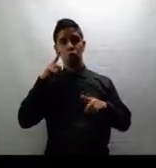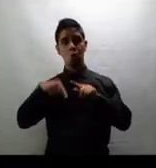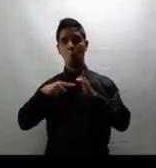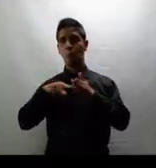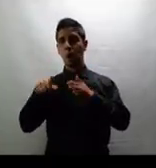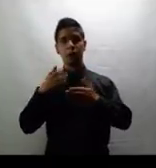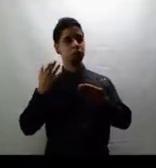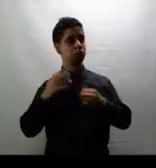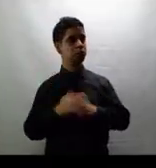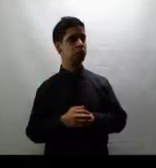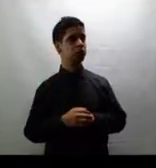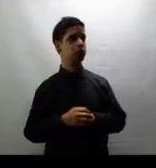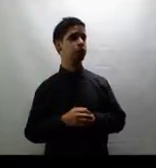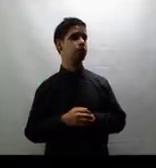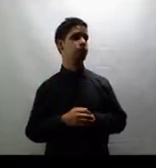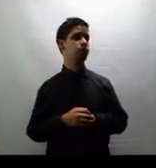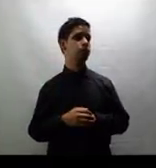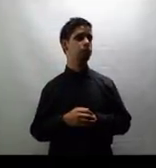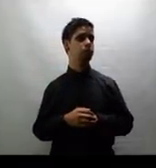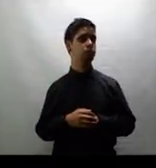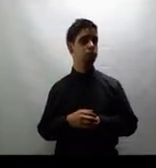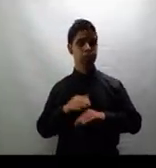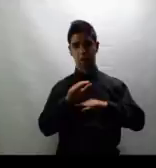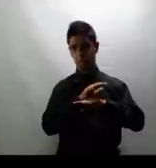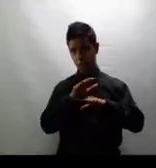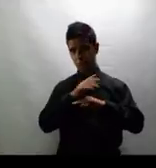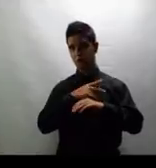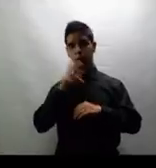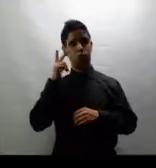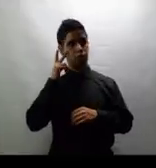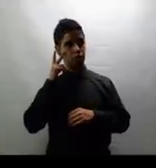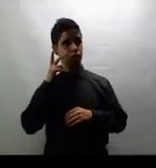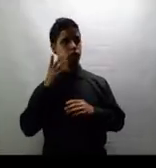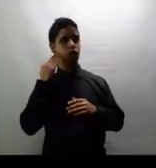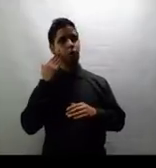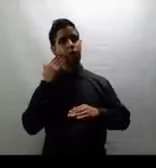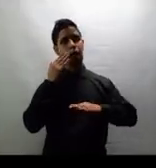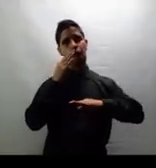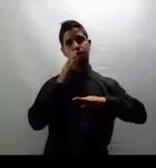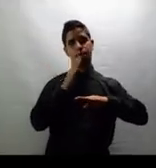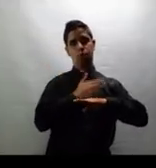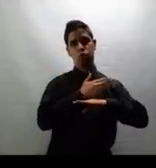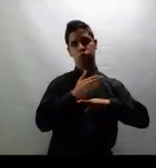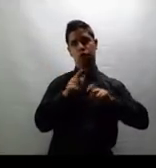el negocio y la política verdad la negocio de la música